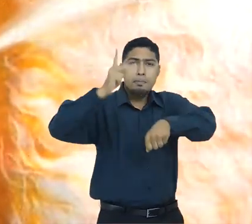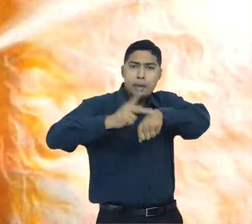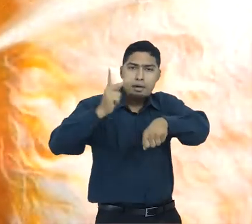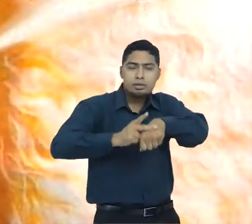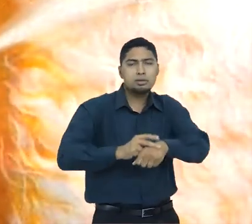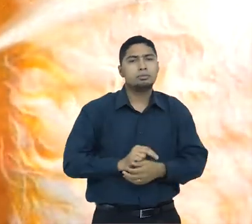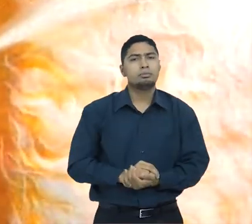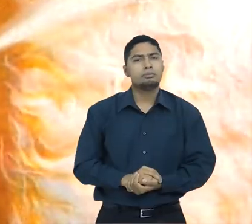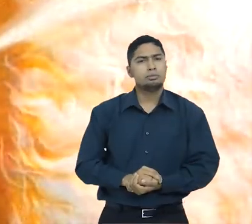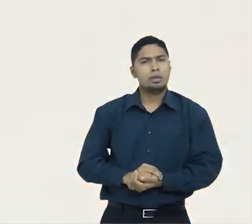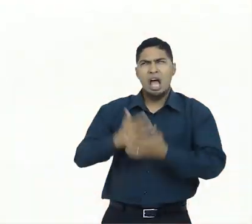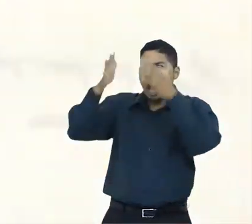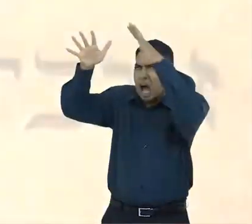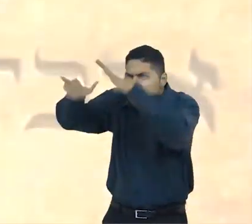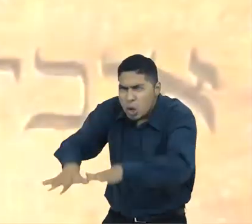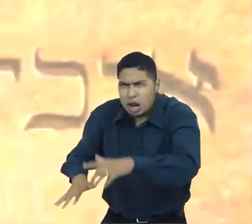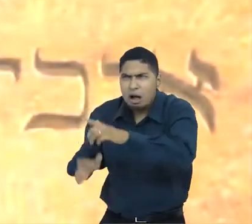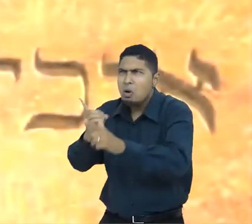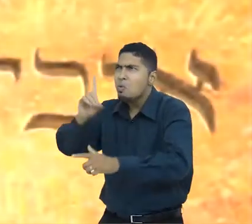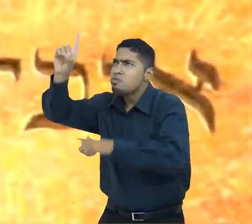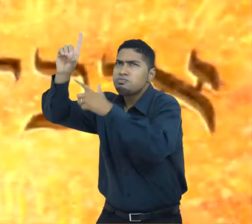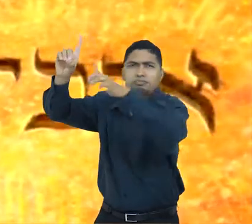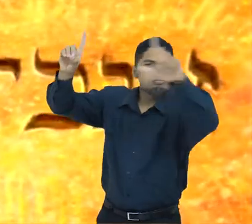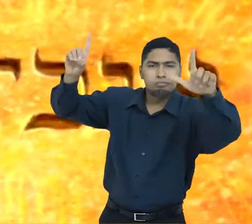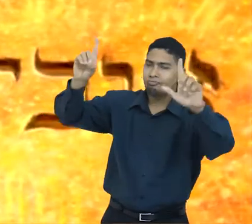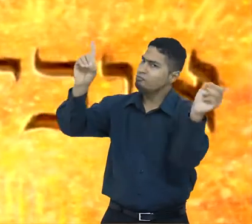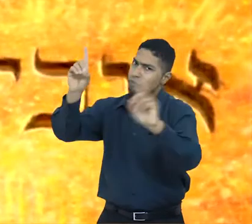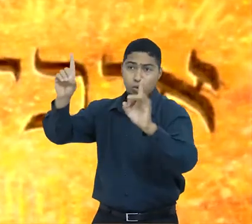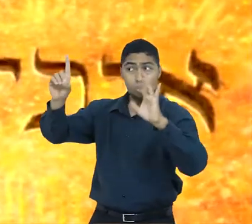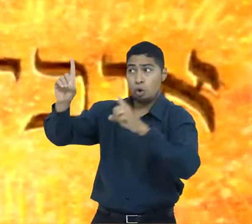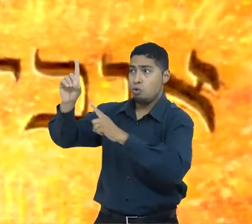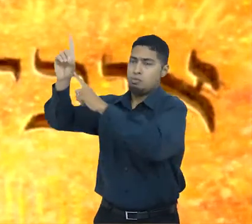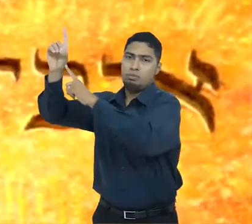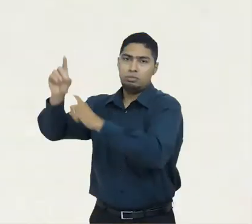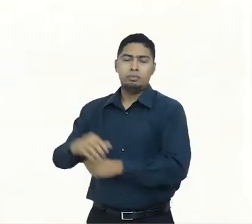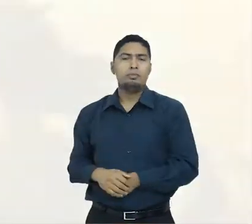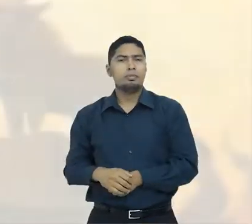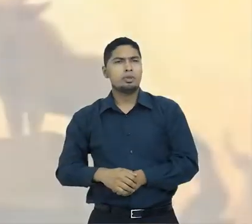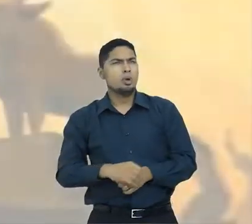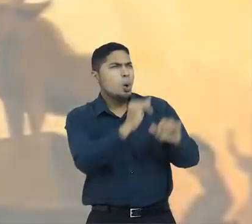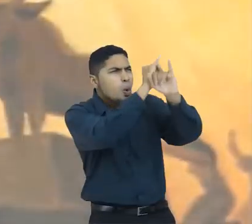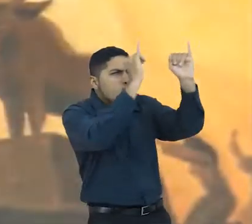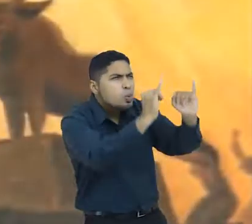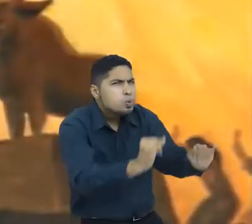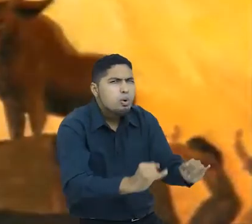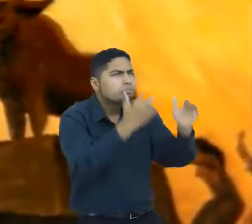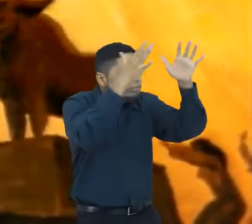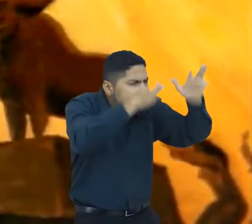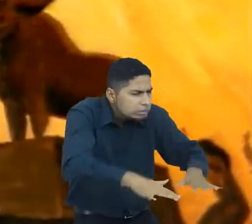mandamentos em tábuas de pedra. Não adorem a nenhum outro Deus, só a mim. Não façam nenhum tipo de ídolo,